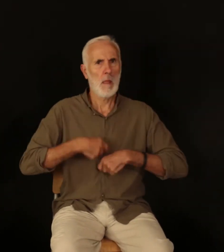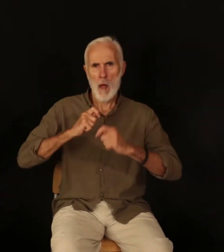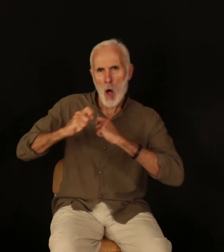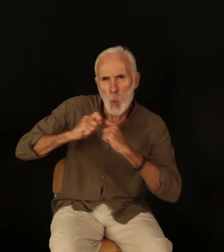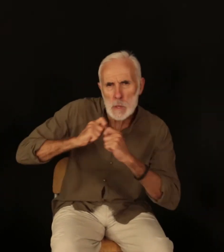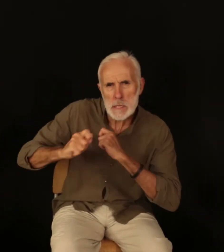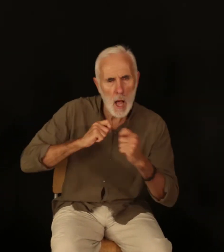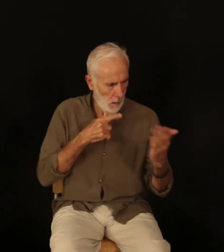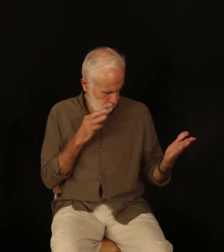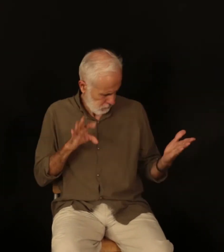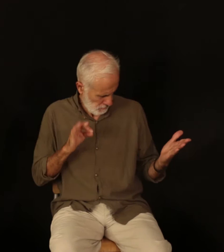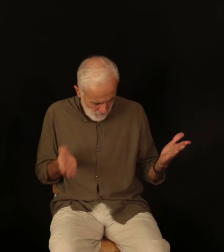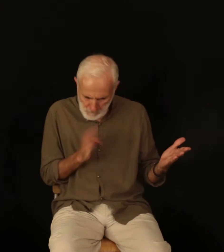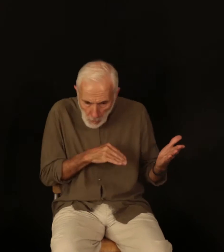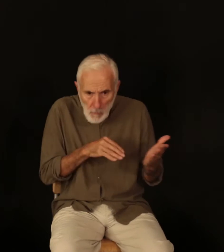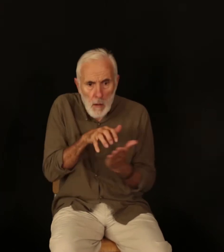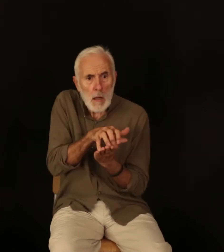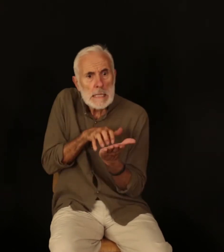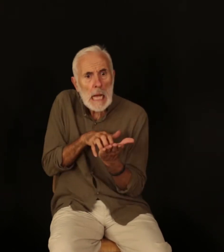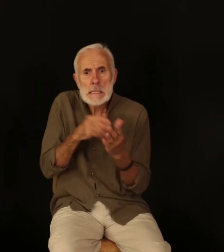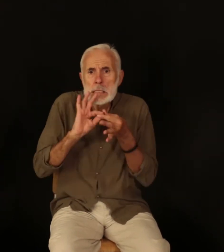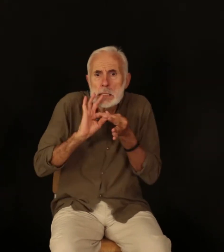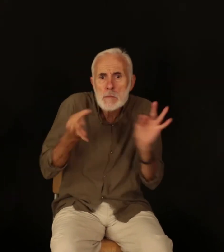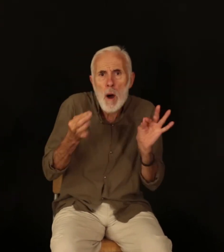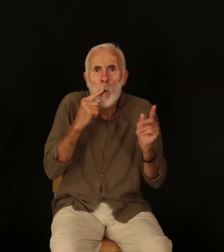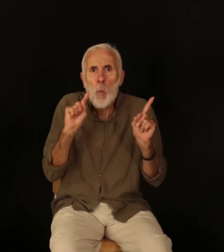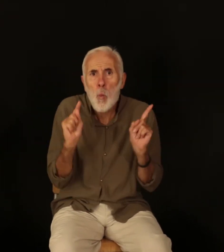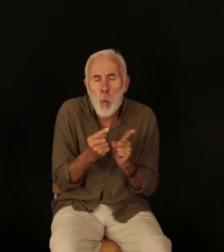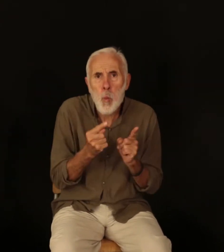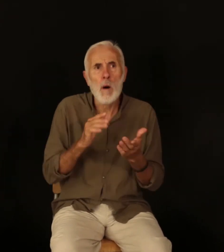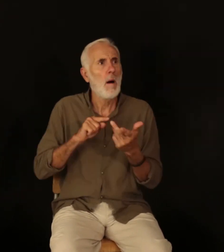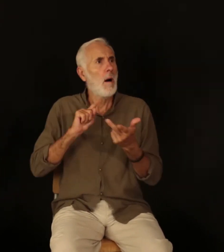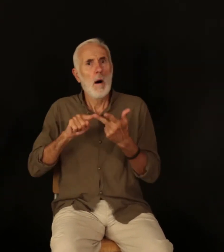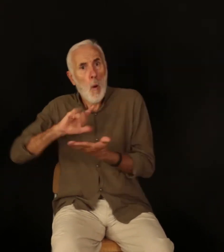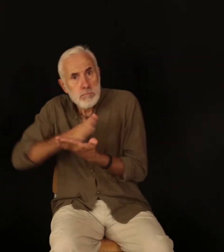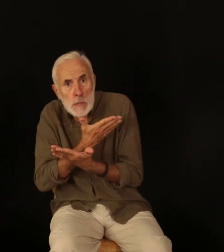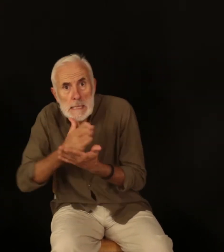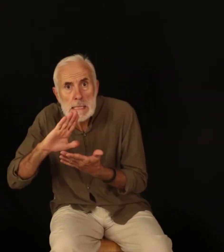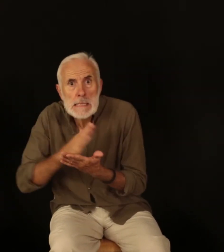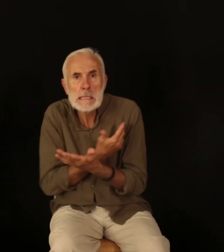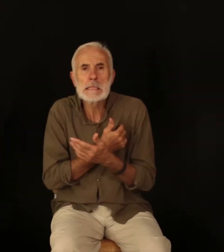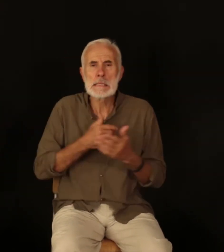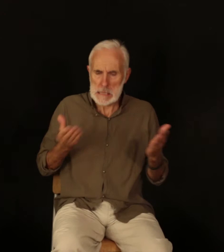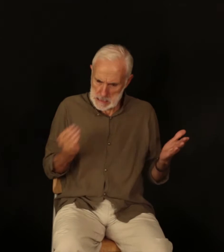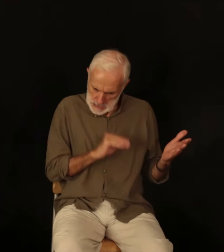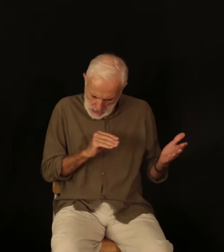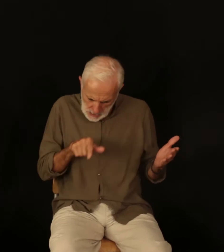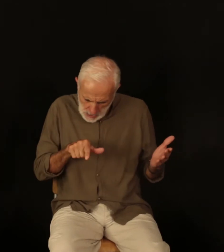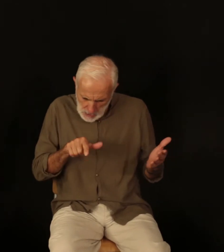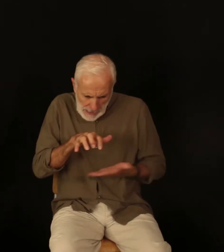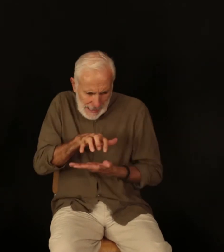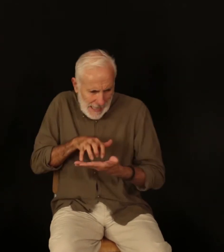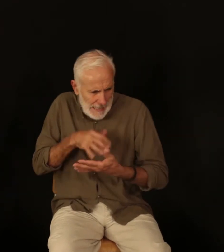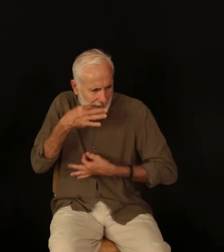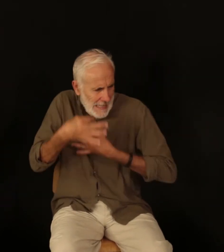mais également des nouvelles, de la poésie, ou des formes de récits qu'on a du mal des fois à